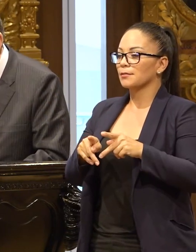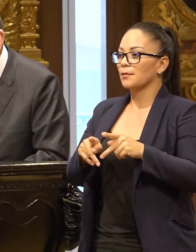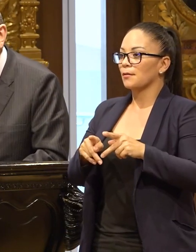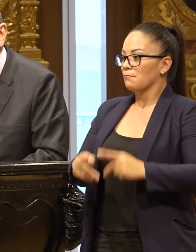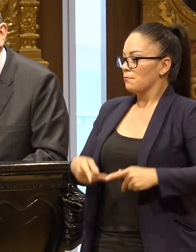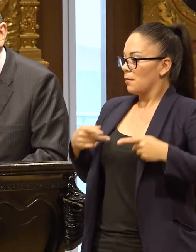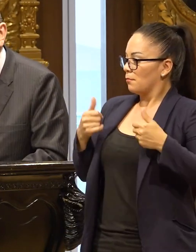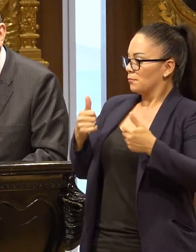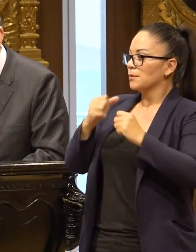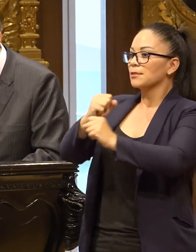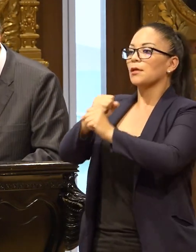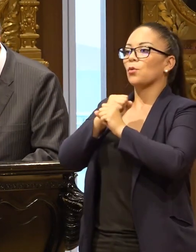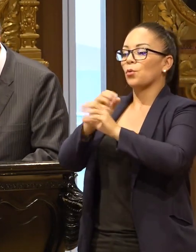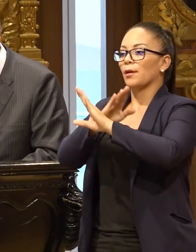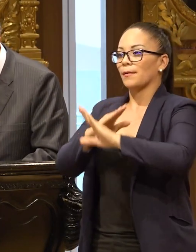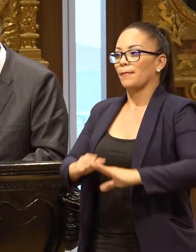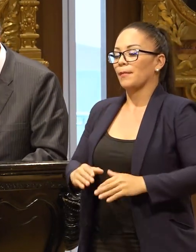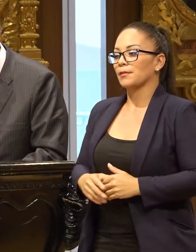forma segura y en paz.